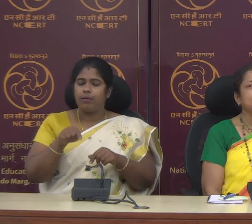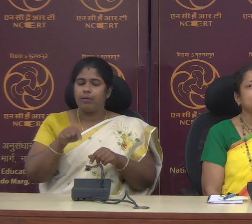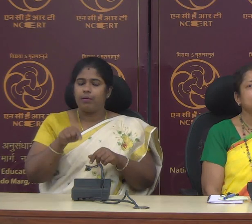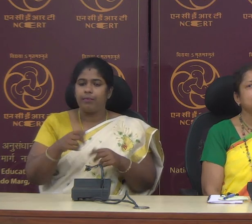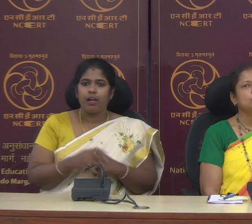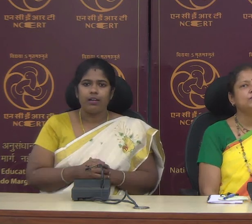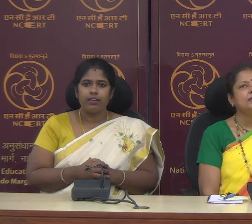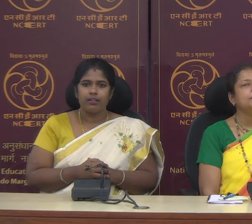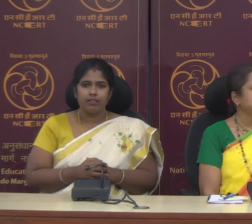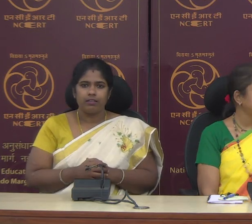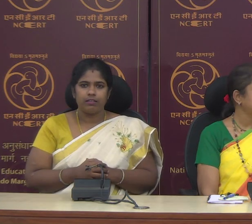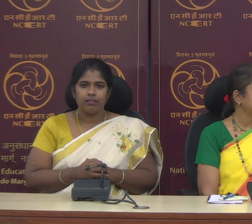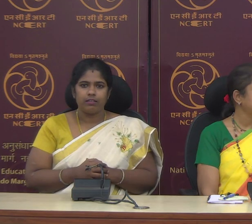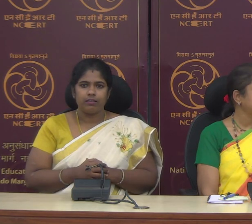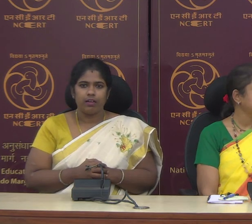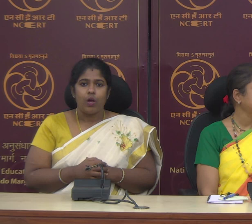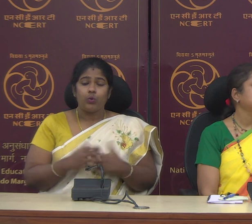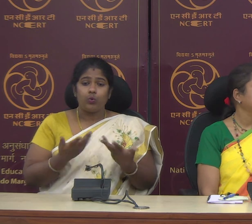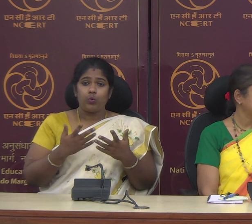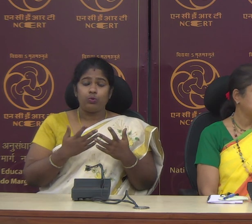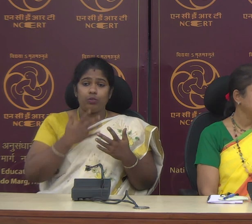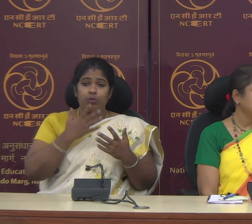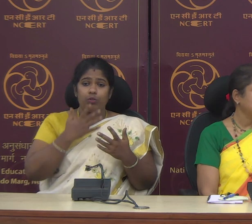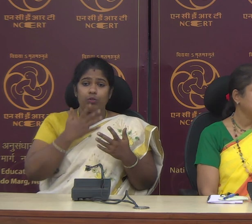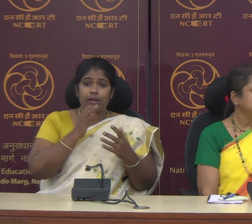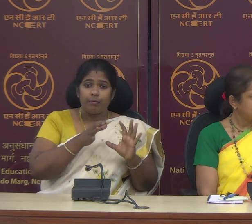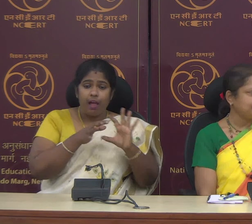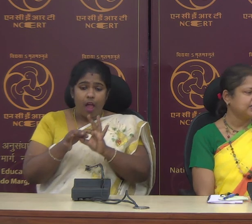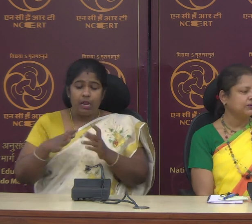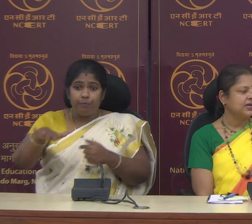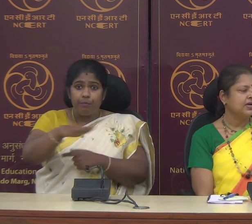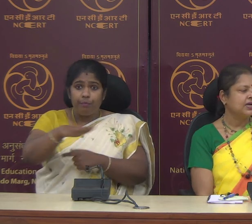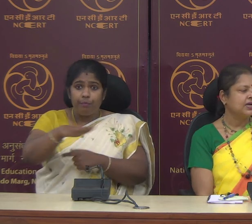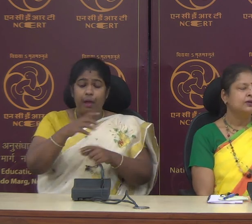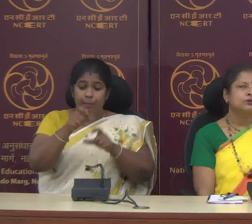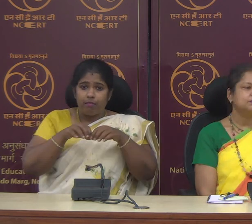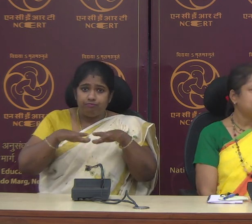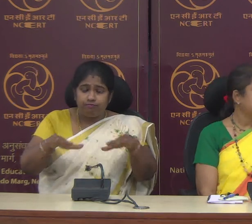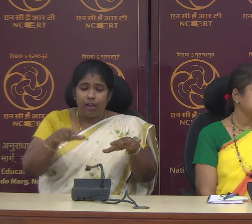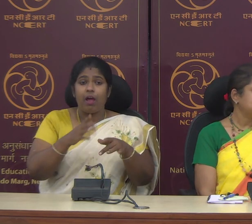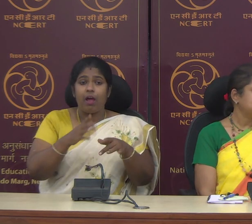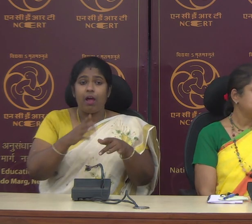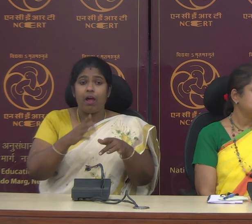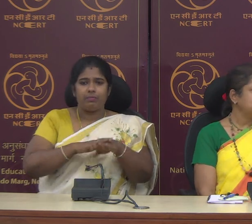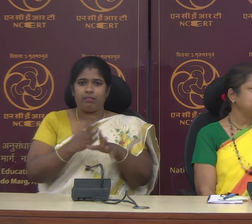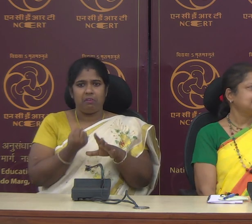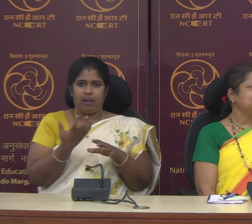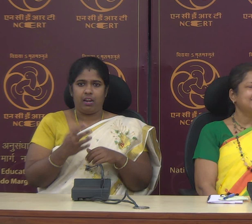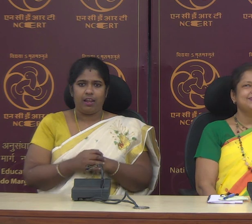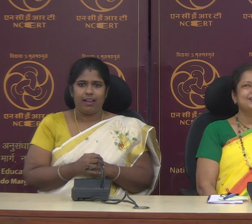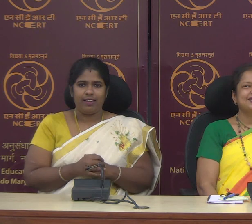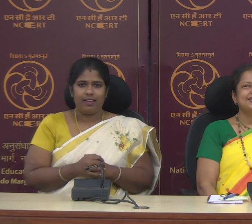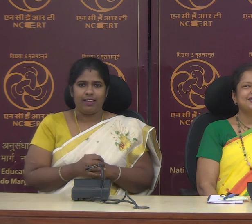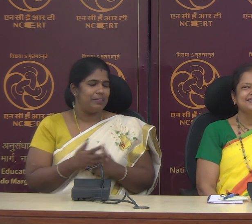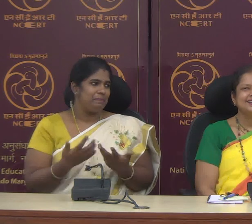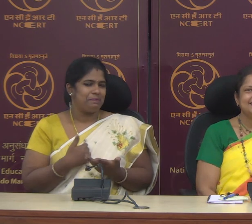जब तक हम इस चीज़ को फील्ड में नहीं लेकर के जाएंगे तब तक हमें इसके अनुभव नहीं मालूम होंगे, तो इसमें आप राजीव सर से भी पूछ सकते हैं